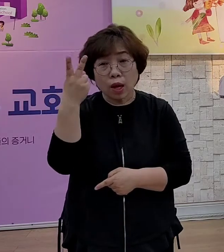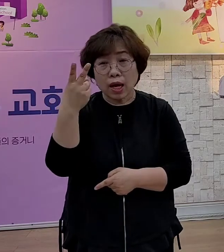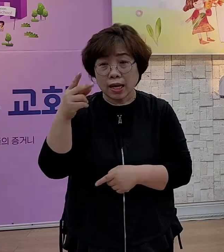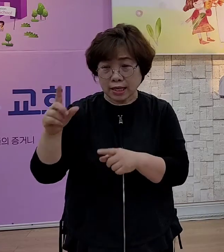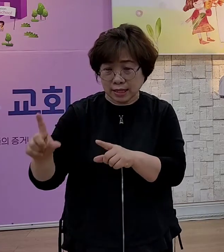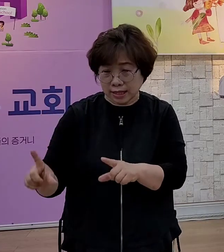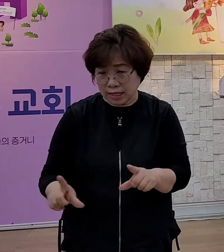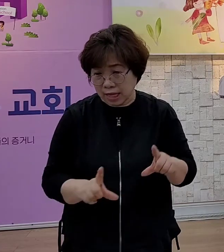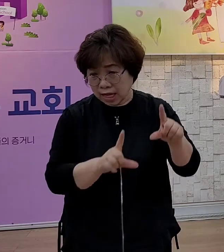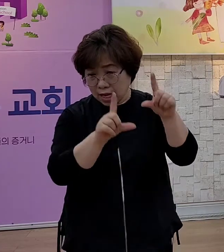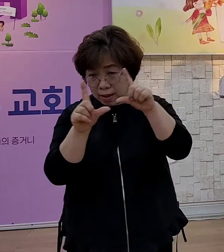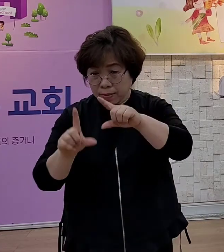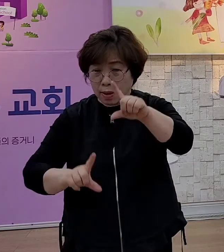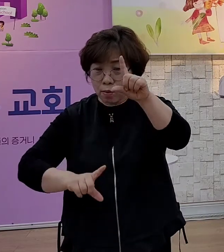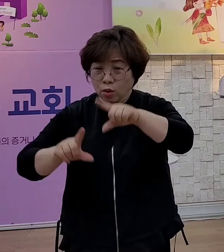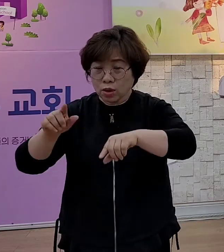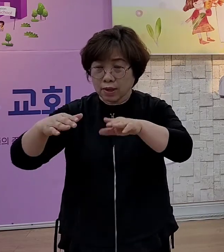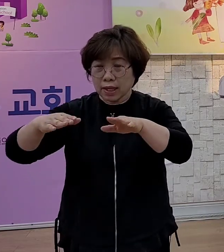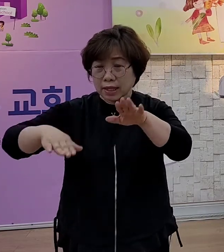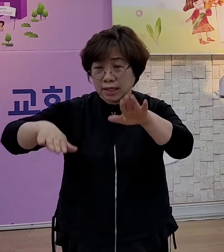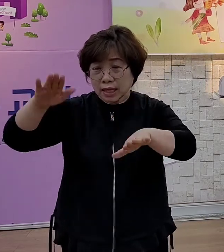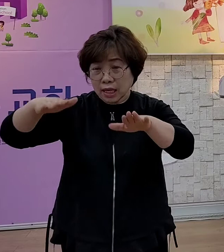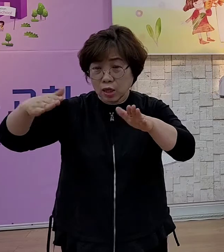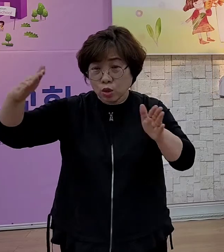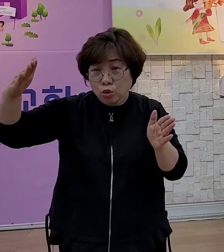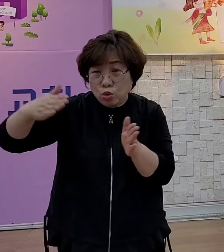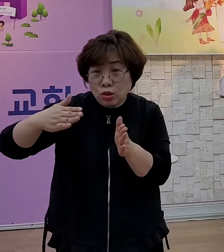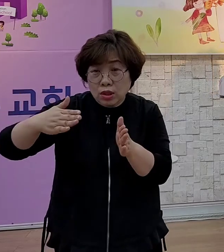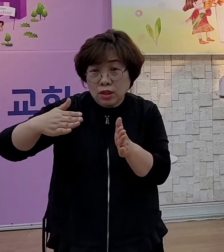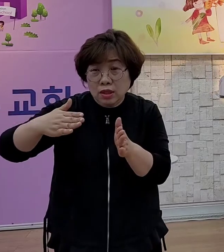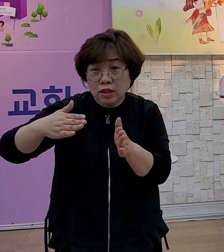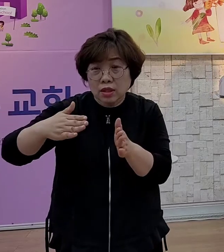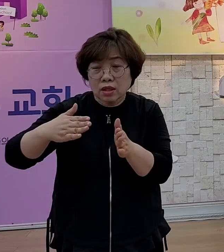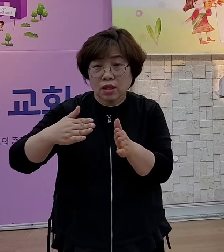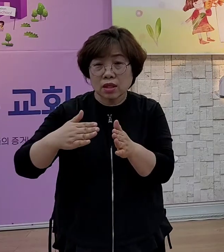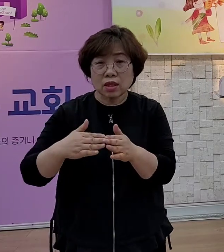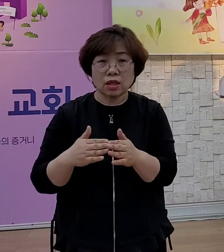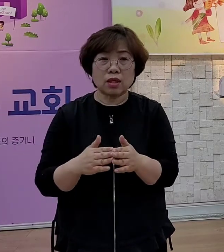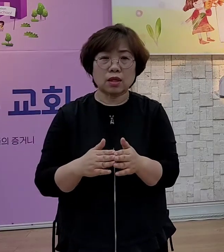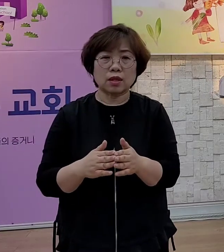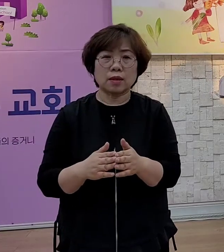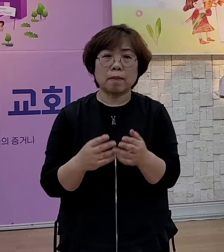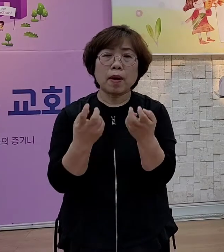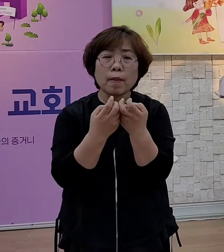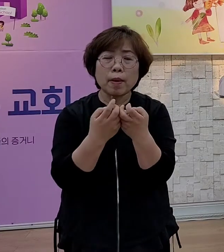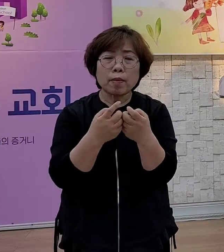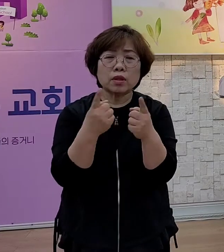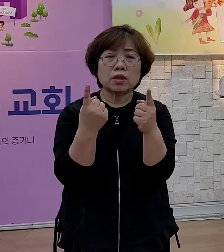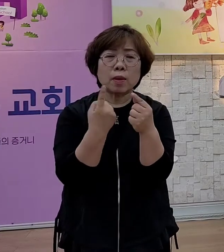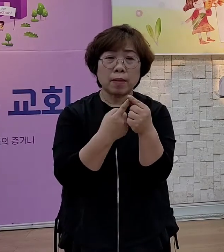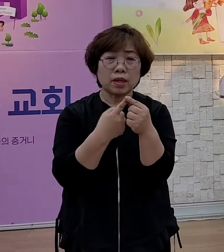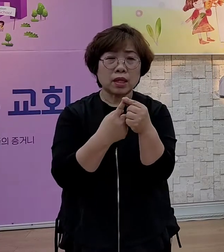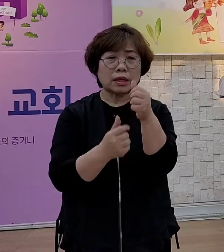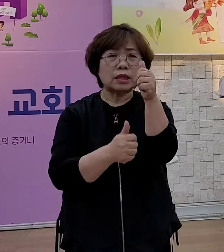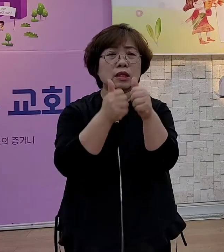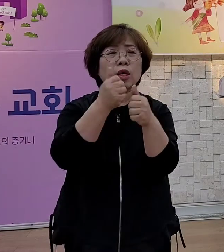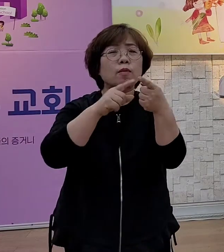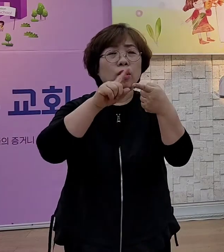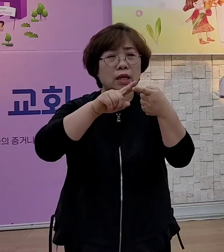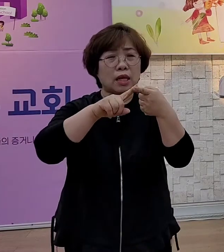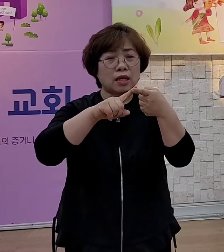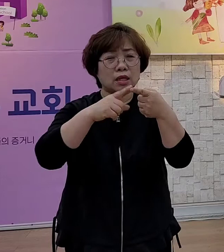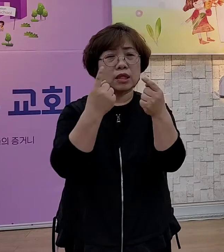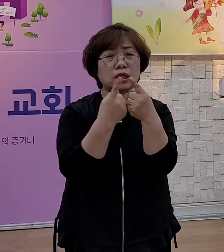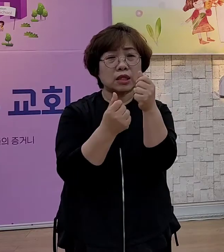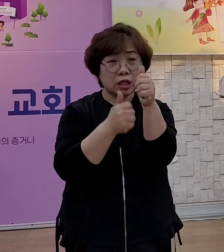갭을 메우는, 줄여나가는 첫 번째 원리를 시험이라는 그 문제 안에서 여러 가지로 우리에게